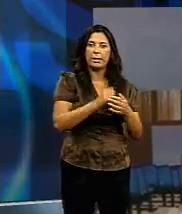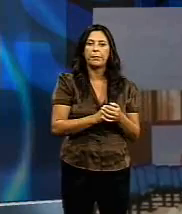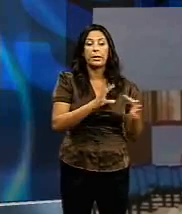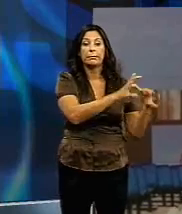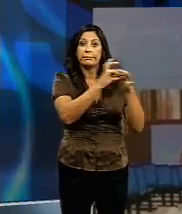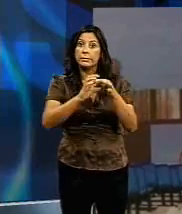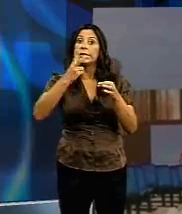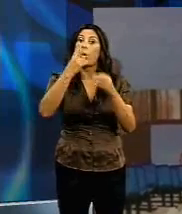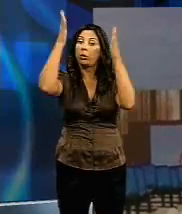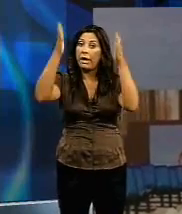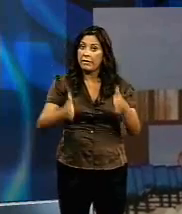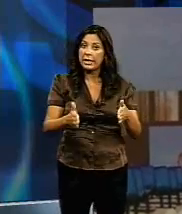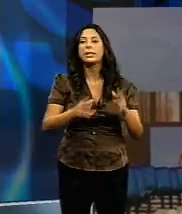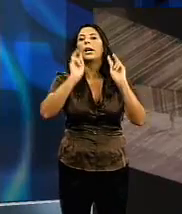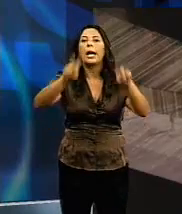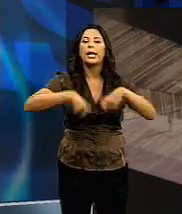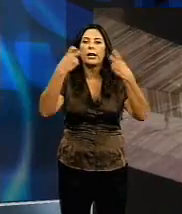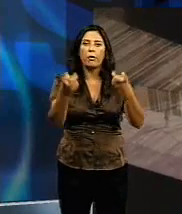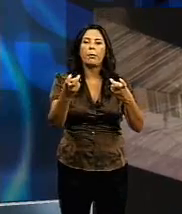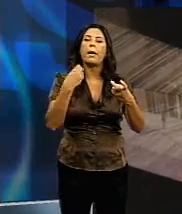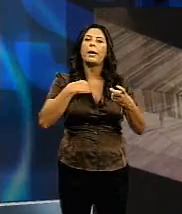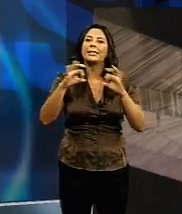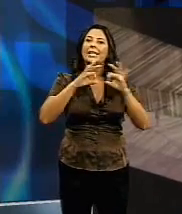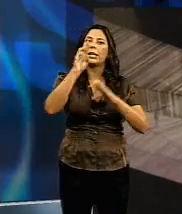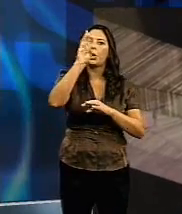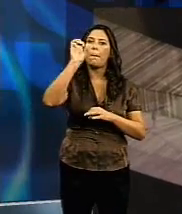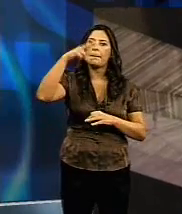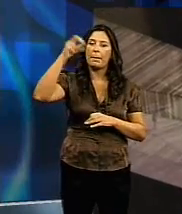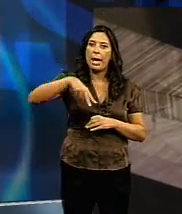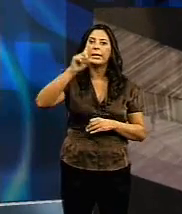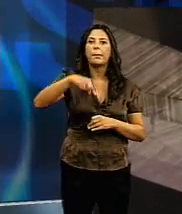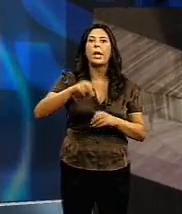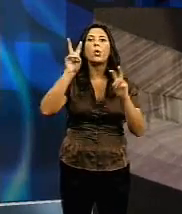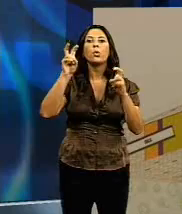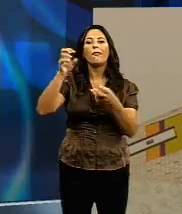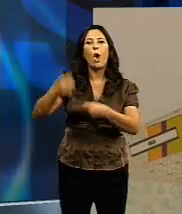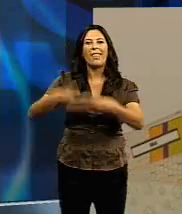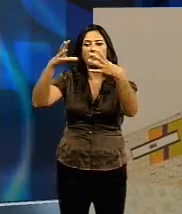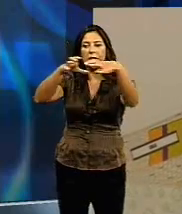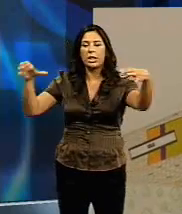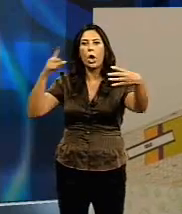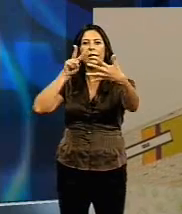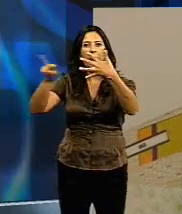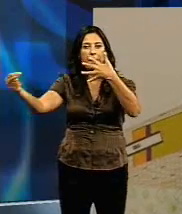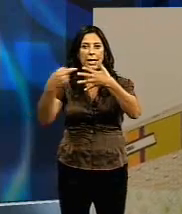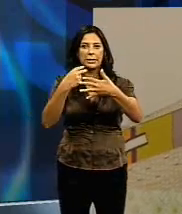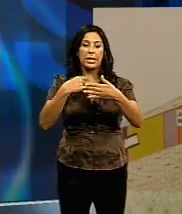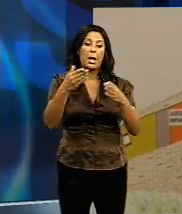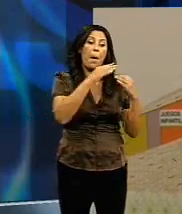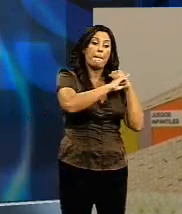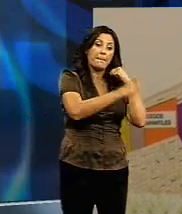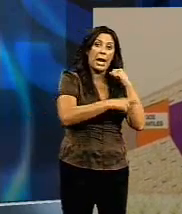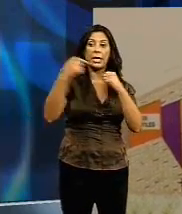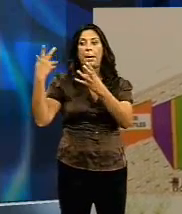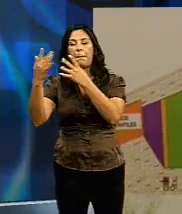segunda fase que consistirá en la remodelación del Teatro Pemán y la instalación del nuevo edificio transparente que dividirá el parque del nuevo paseo. En una